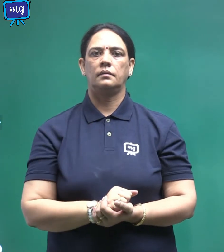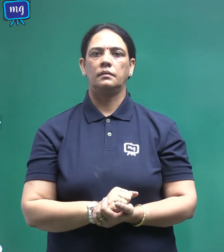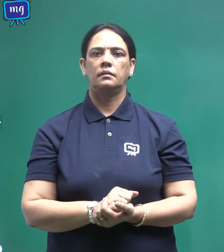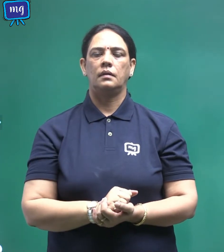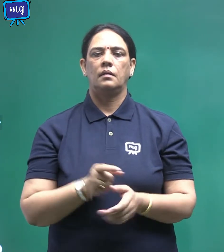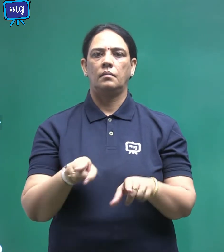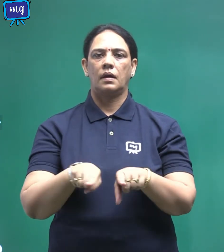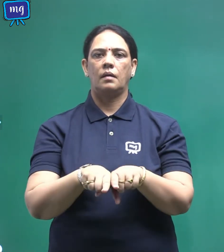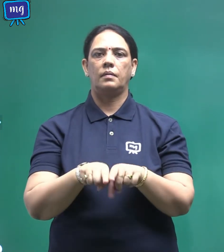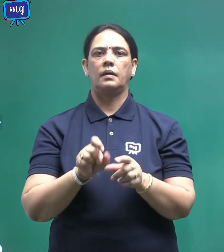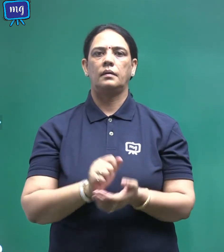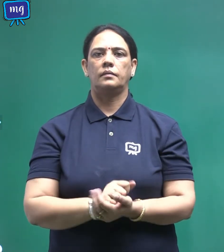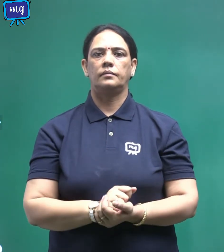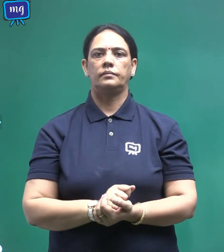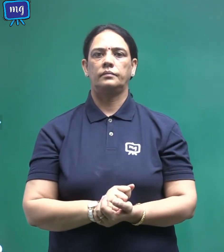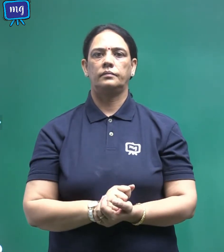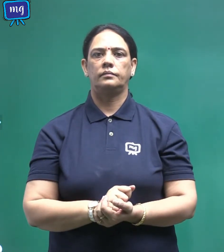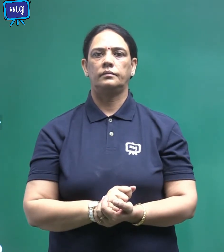बराबर